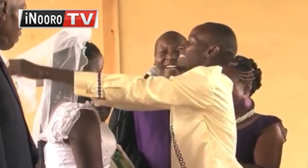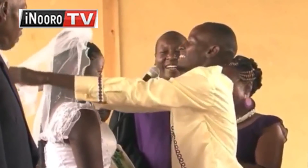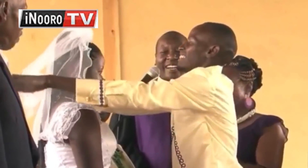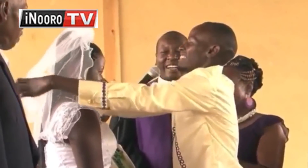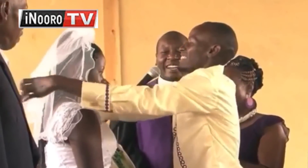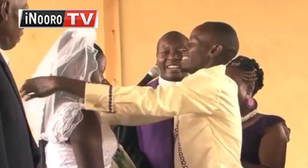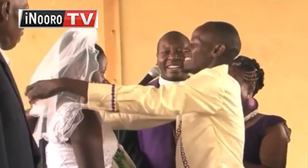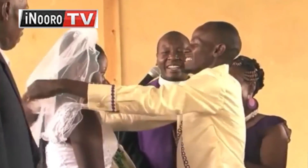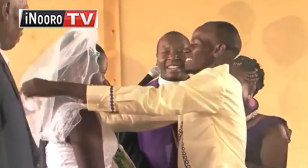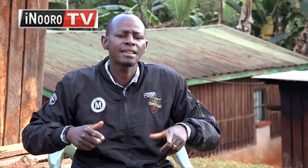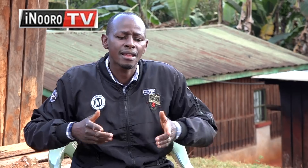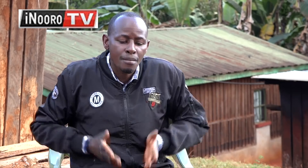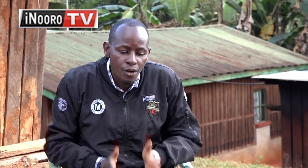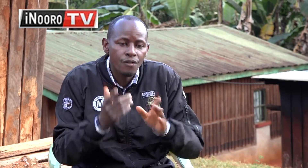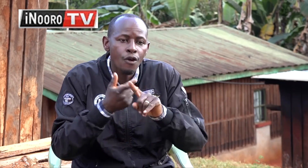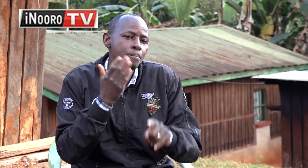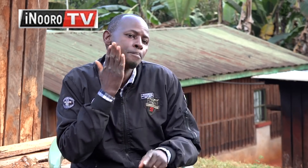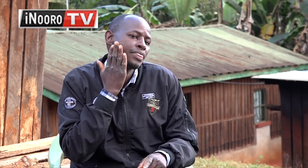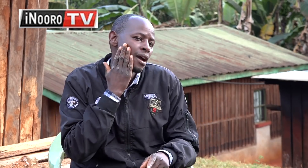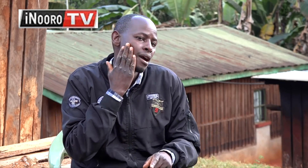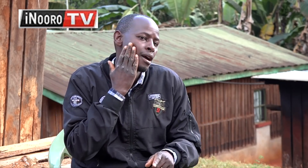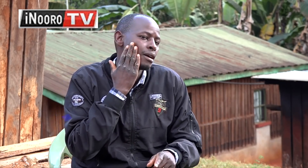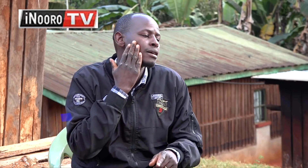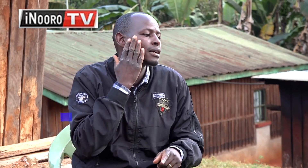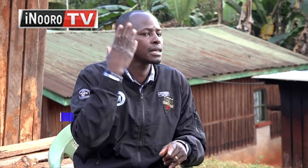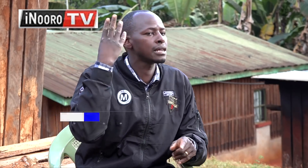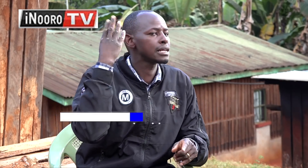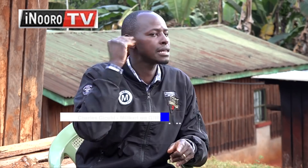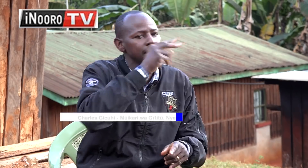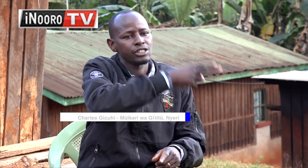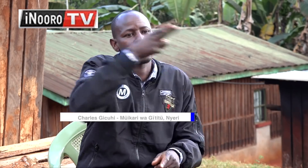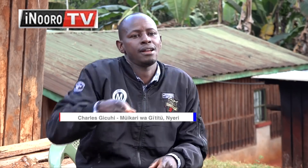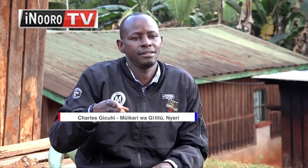Ndaciarirwo itakuigua niguo ndacokire kumenya tondu niguo mami anjirire